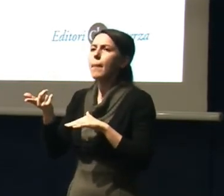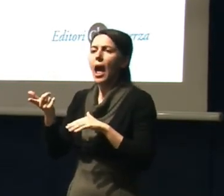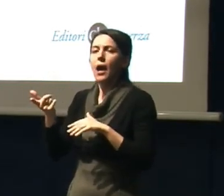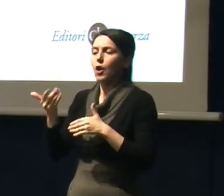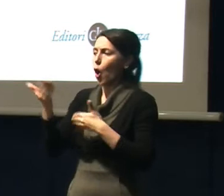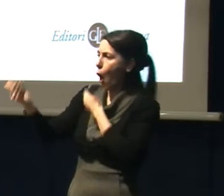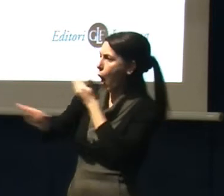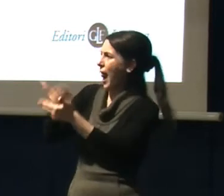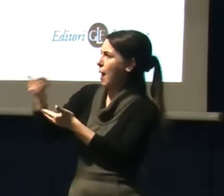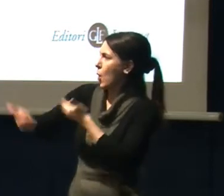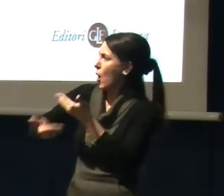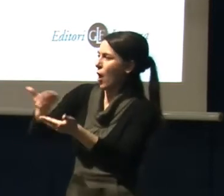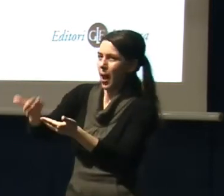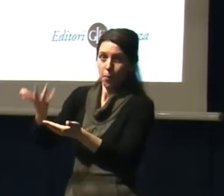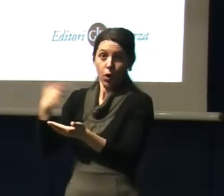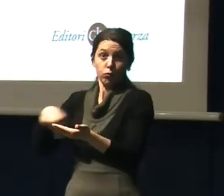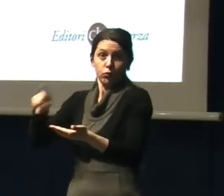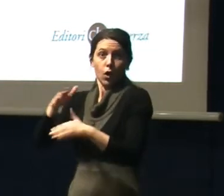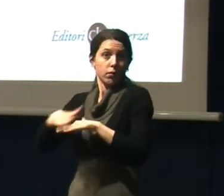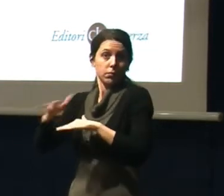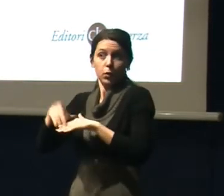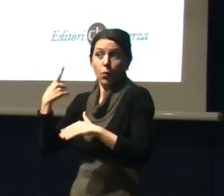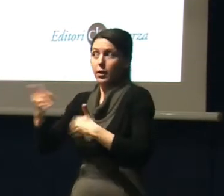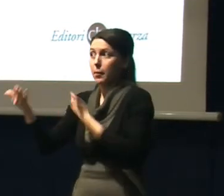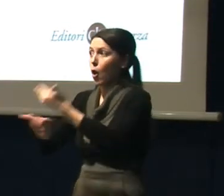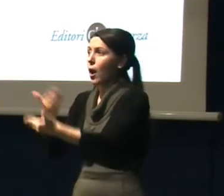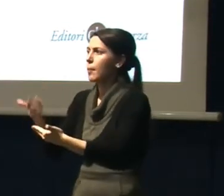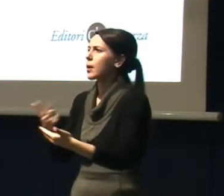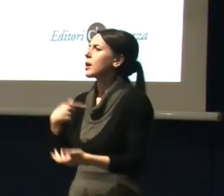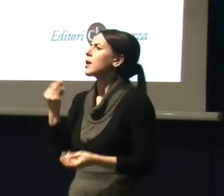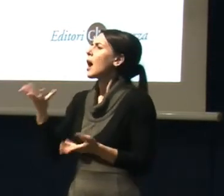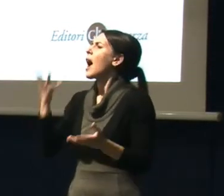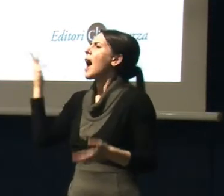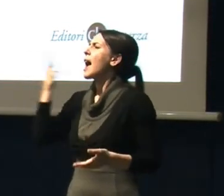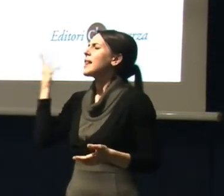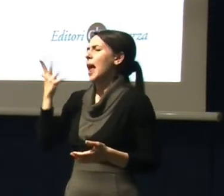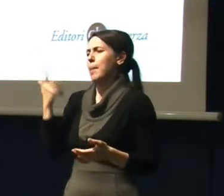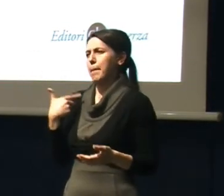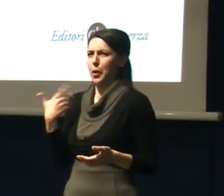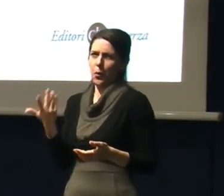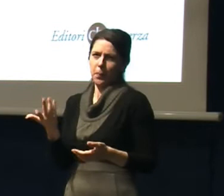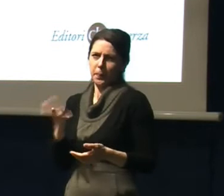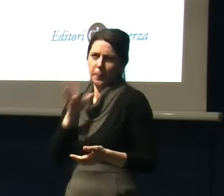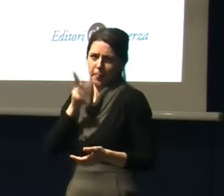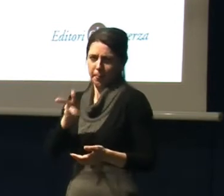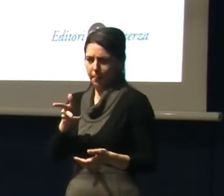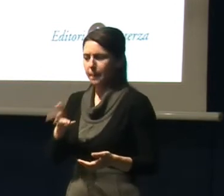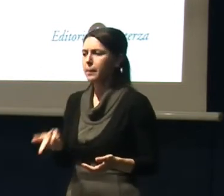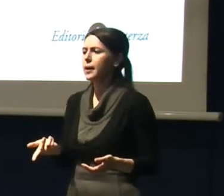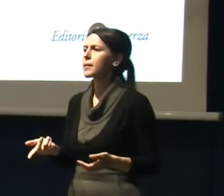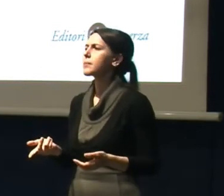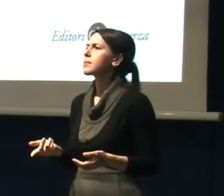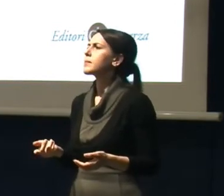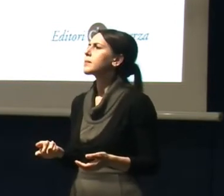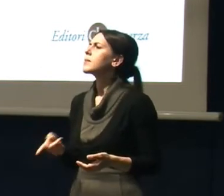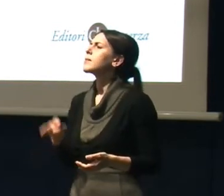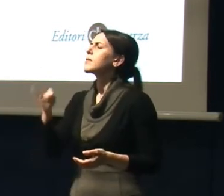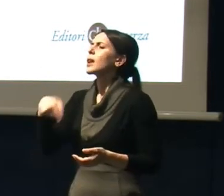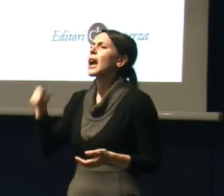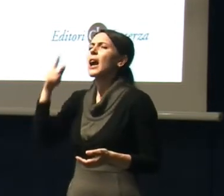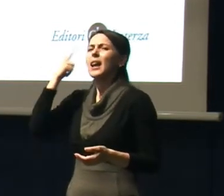molto tra di noi faccio un esempio un po così un po basso basso voi sapete